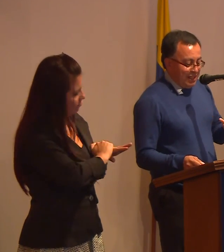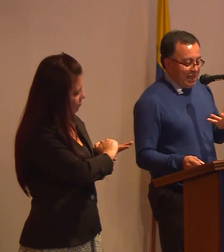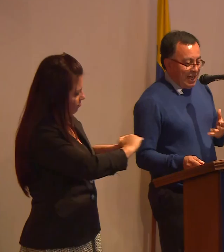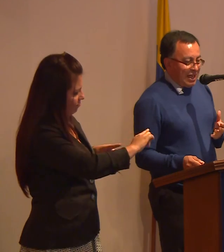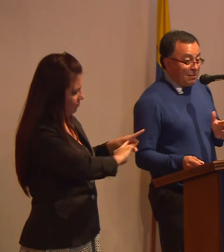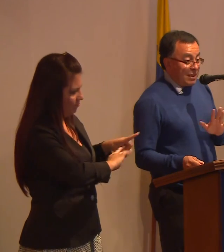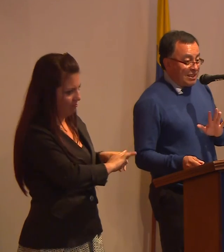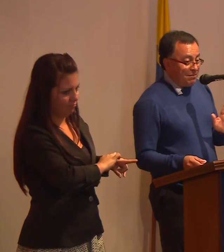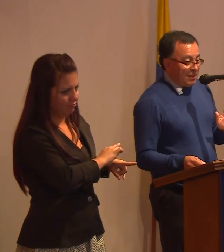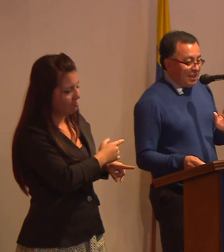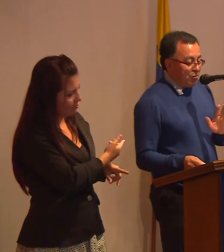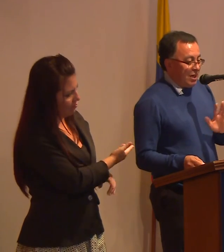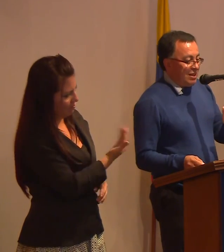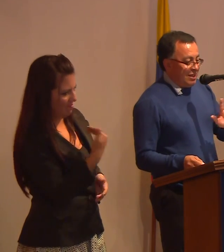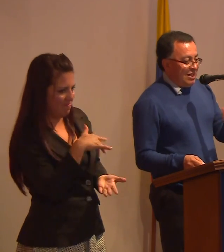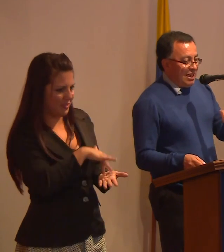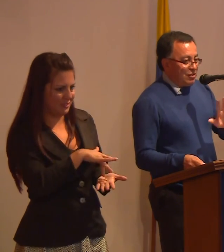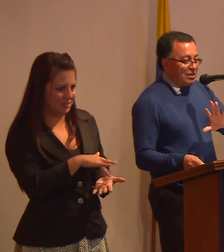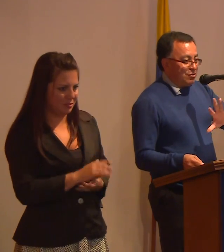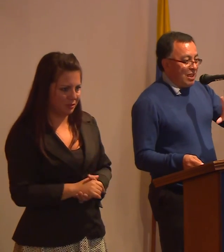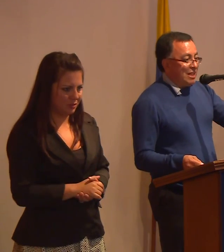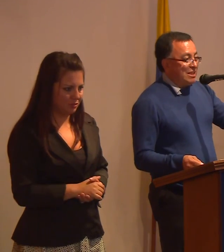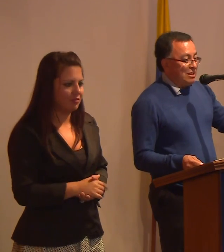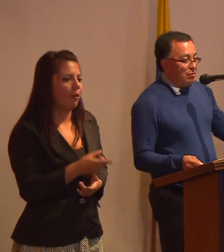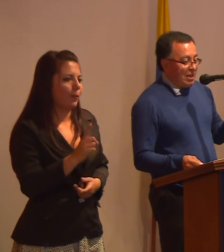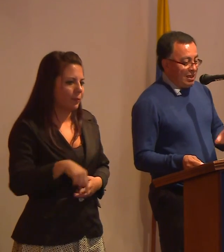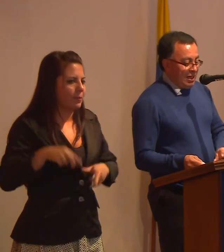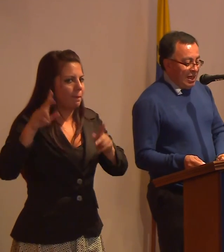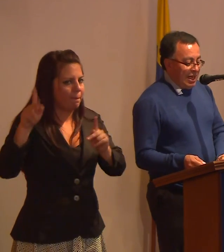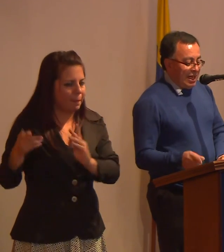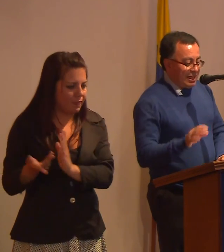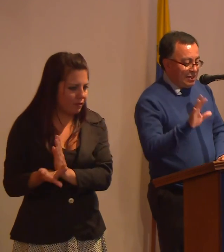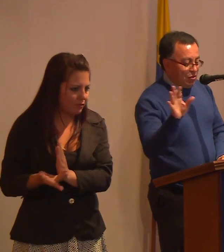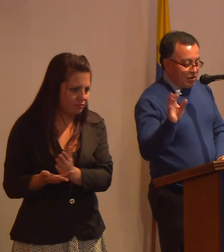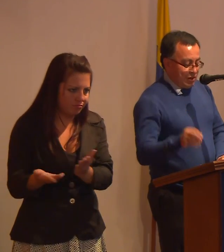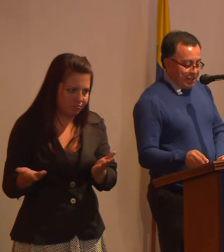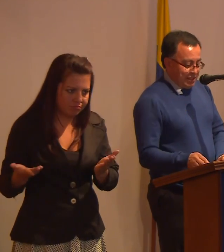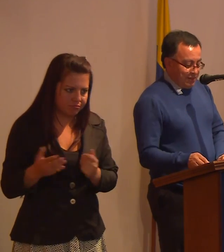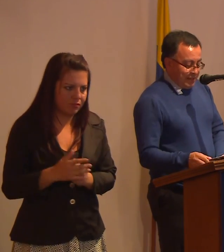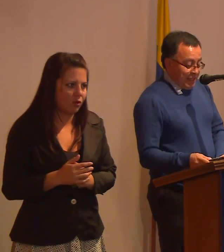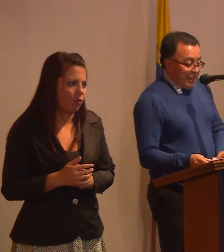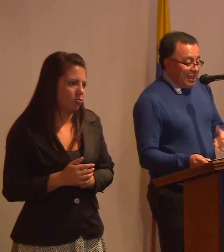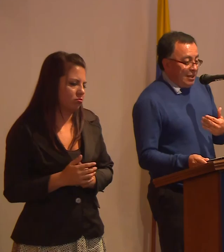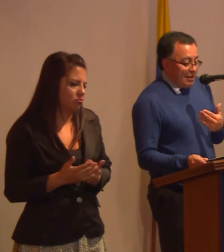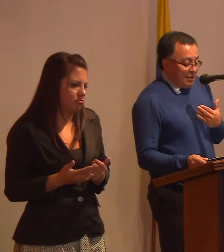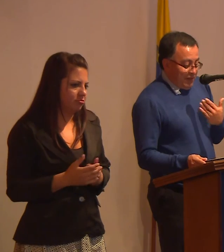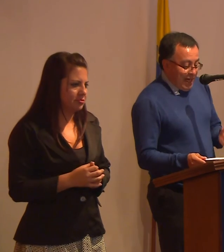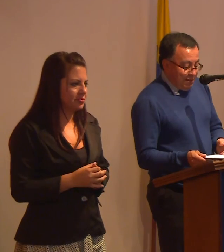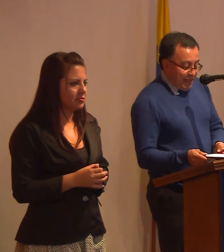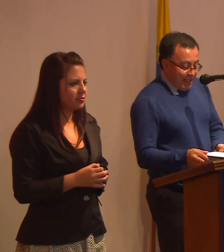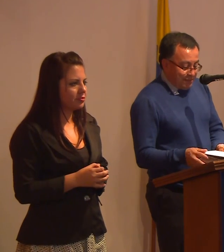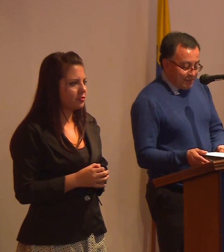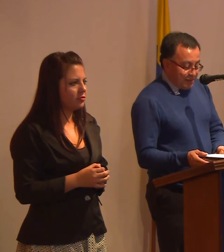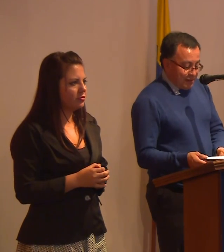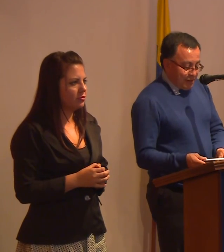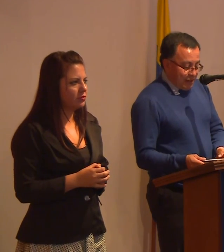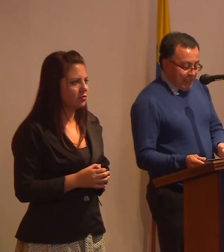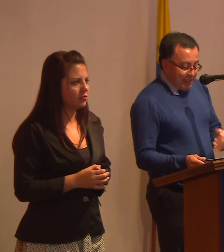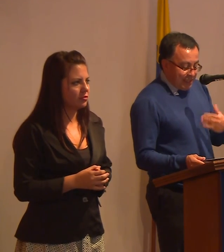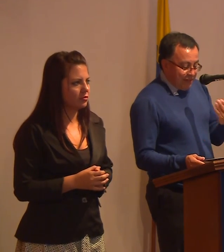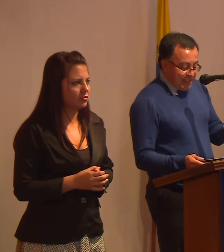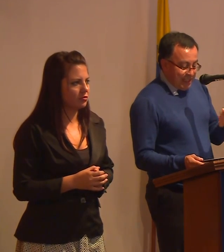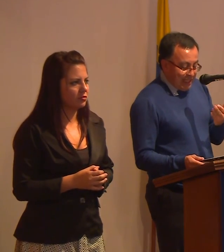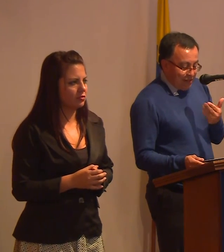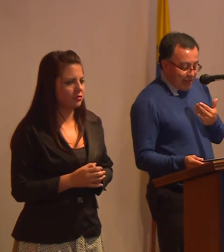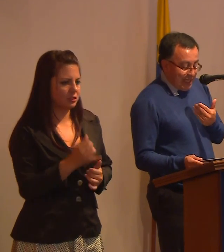parte, a que participe, igual a los estudiantes, igual a otras esfas. Finalmente,